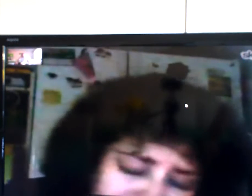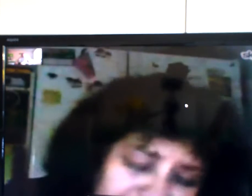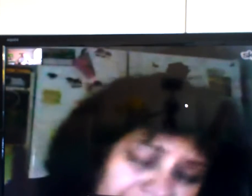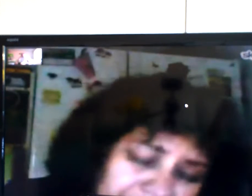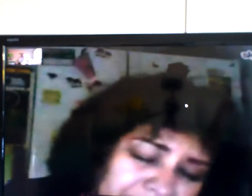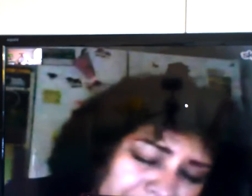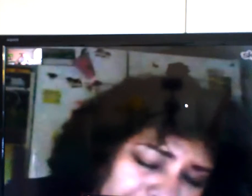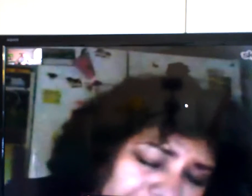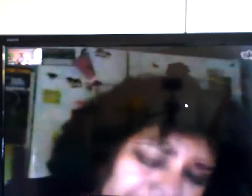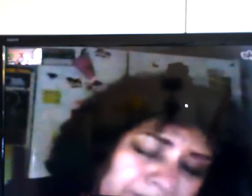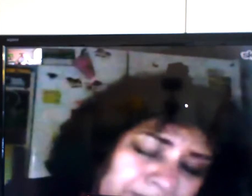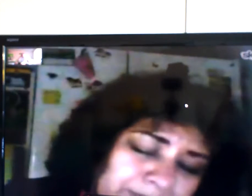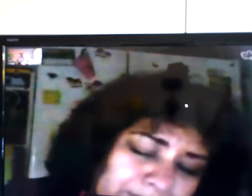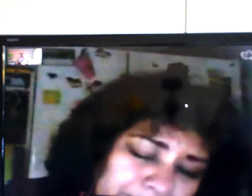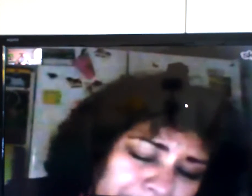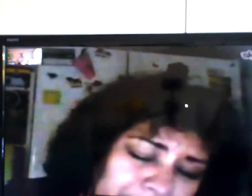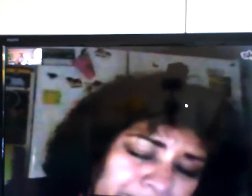tú tienes matrimonio en tu reino